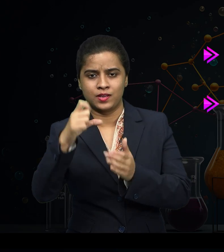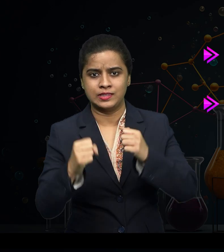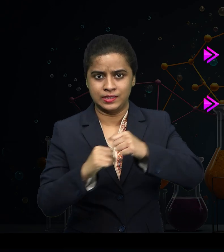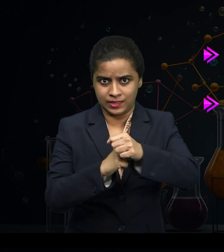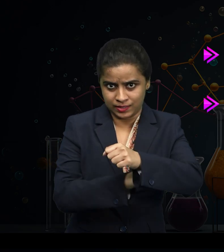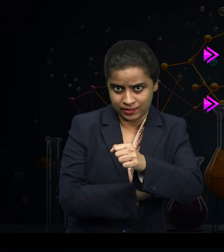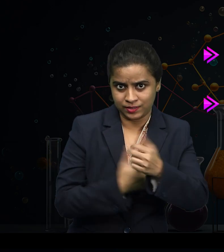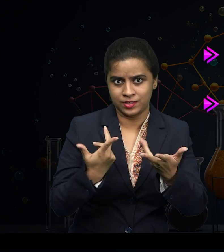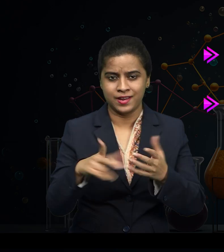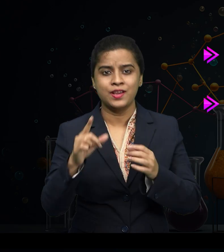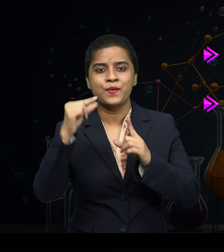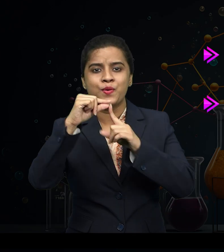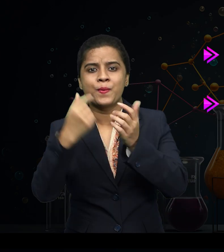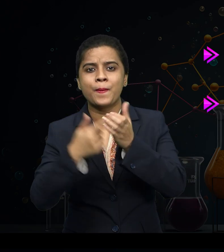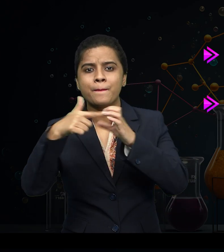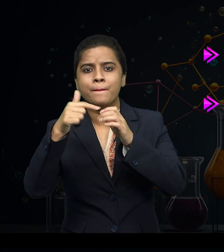प्रिफिक्स